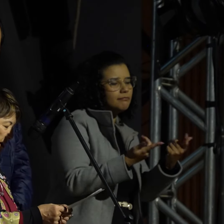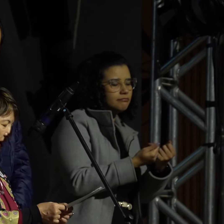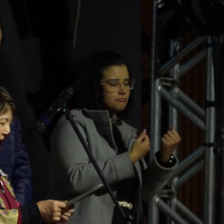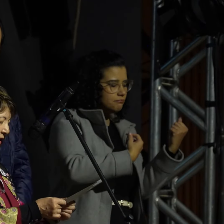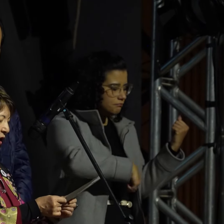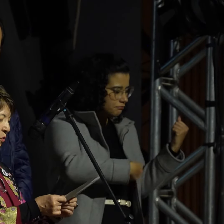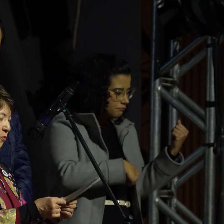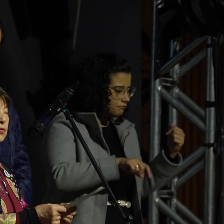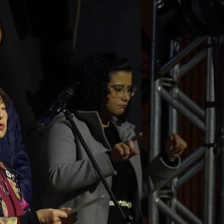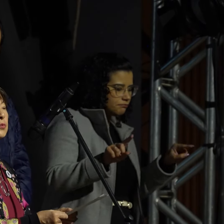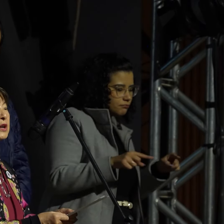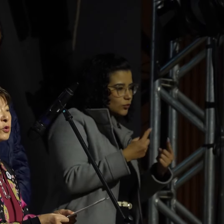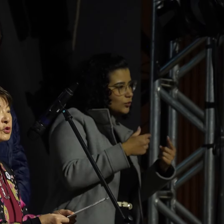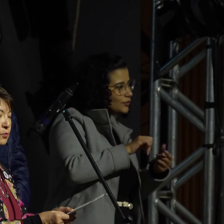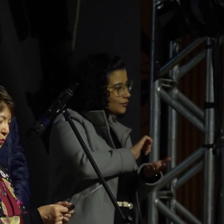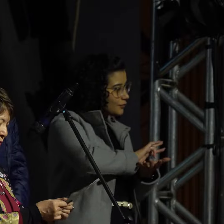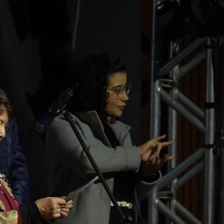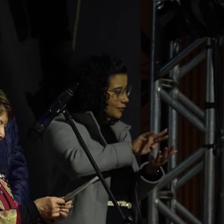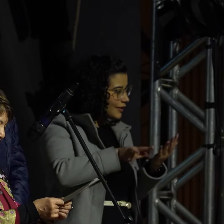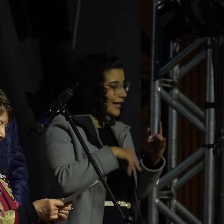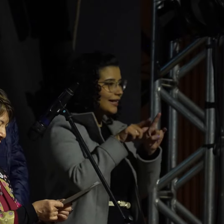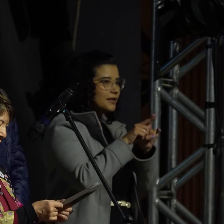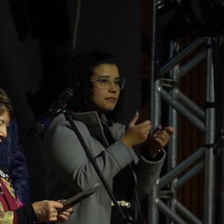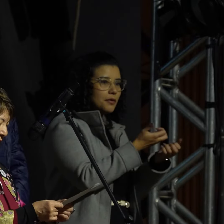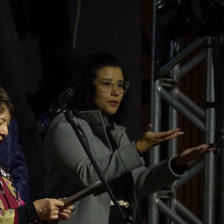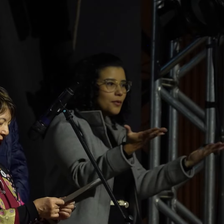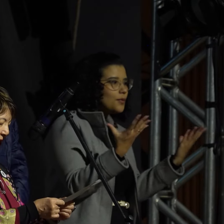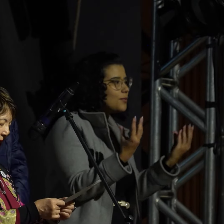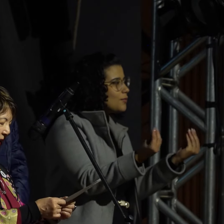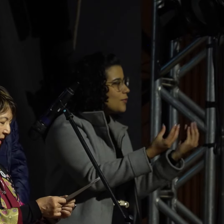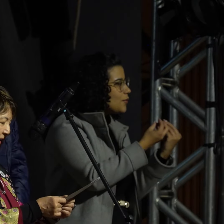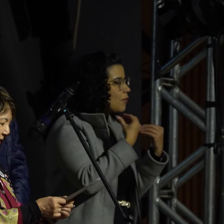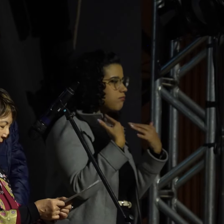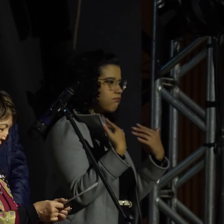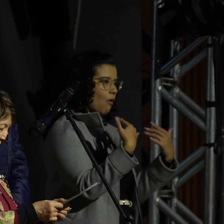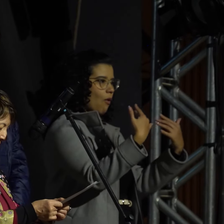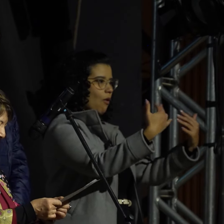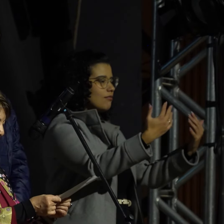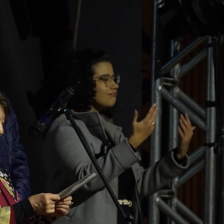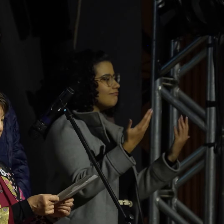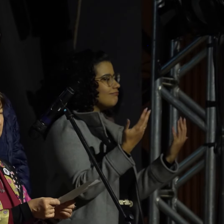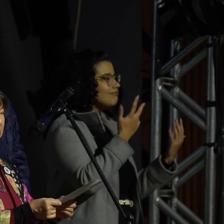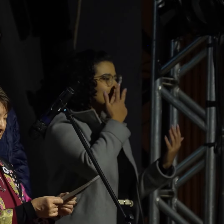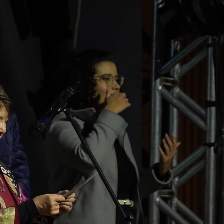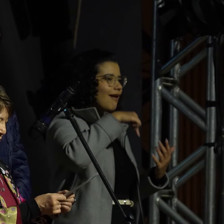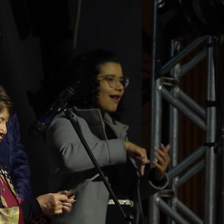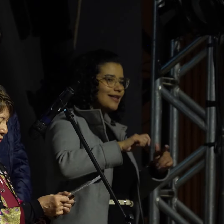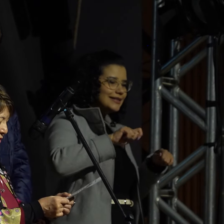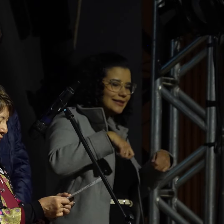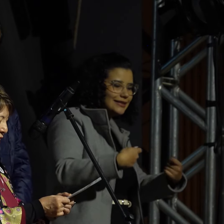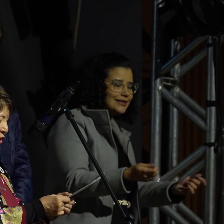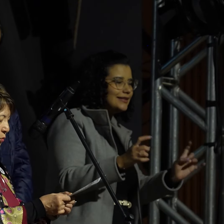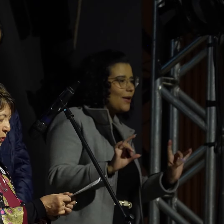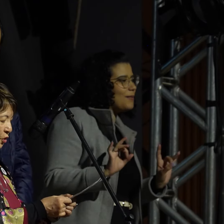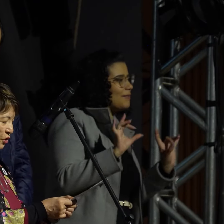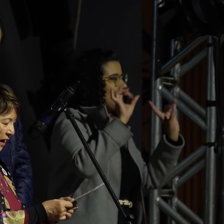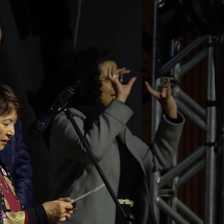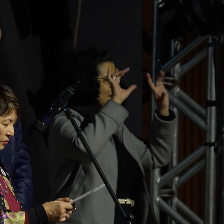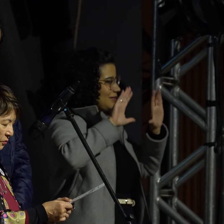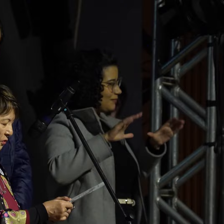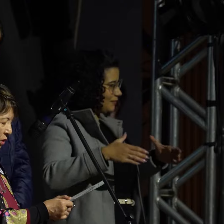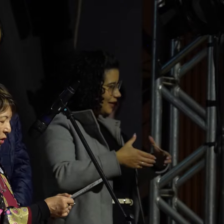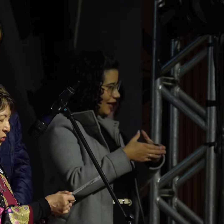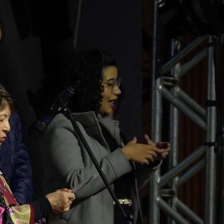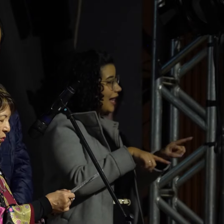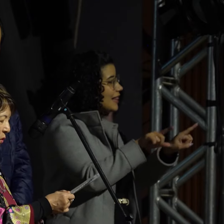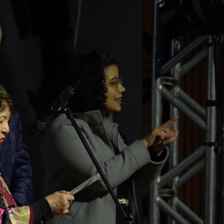shamisen e ao numeroso público que engrandece esse espetáculo e o